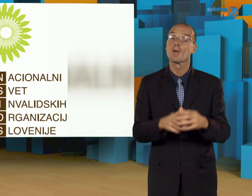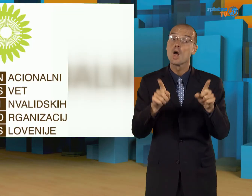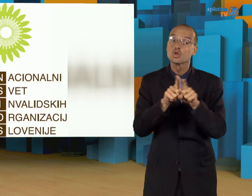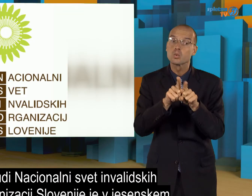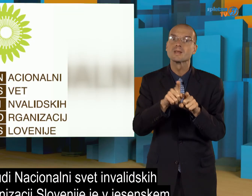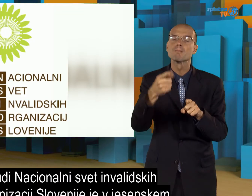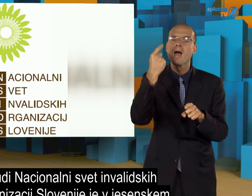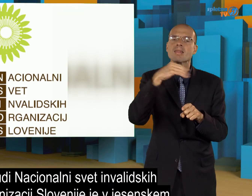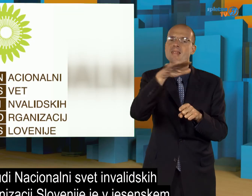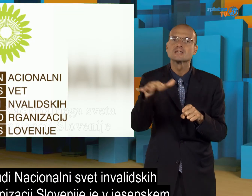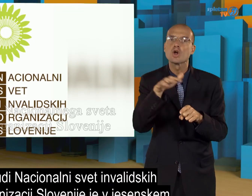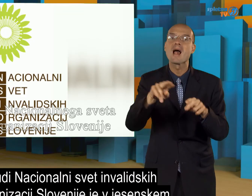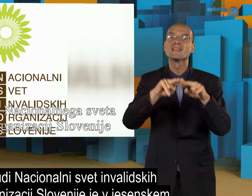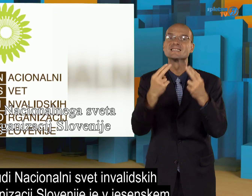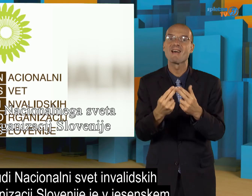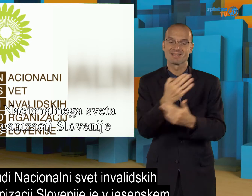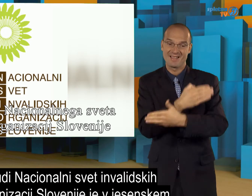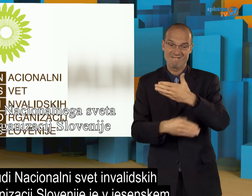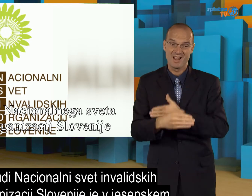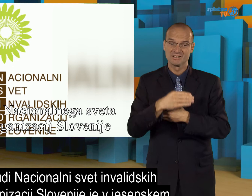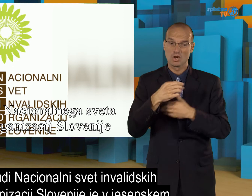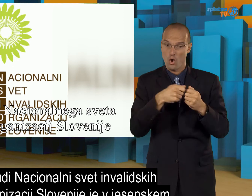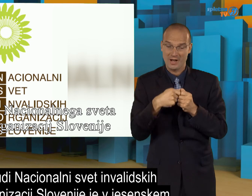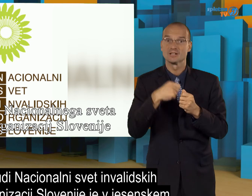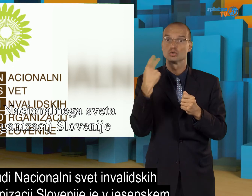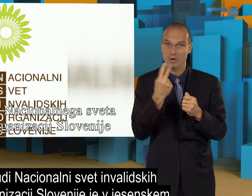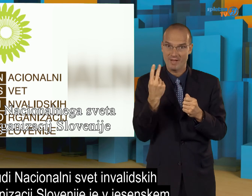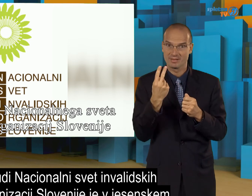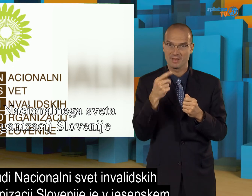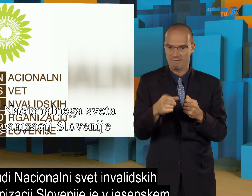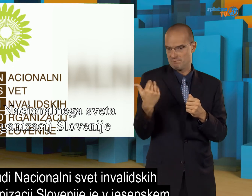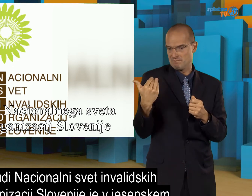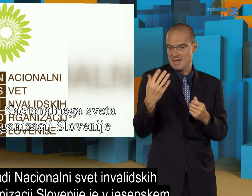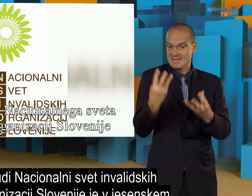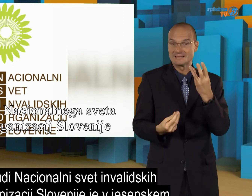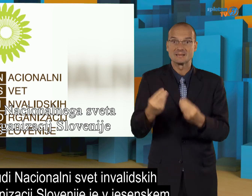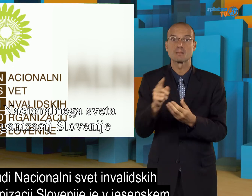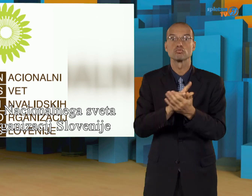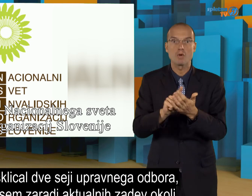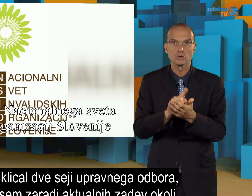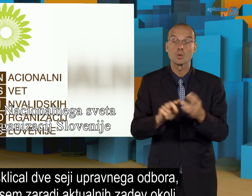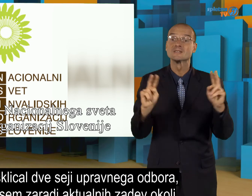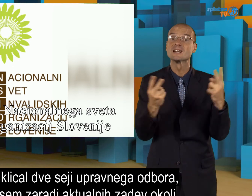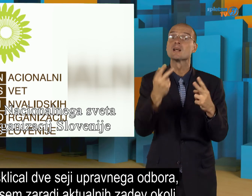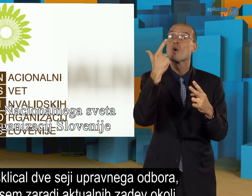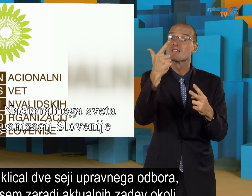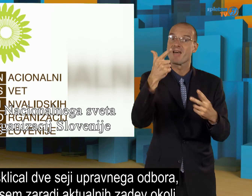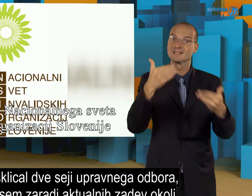Tudi Nacionalni svet invalidskih organizacij Slovenije je v jesenskem času sklical 2 seji upravnega odbora, predvsem